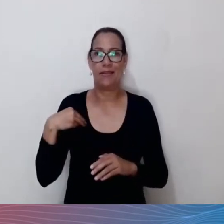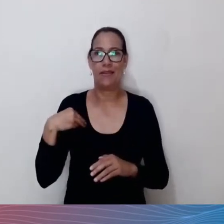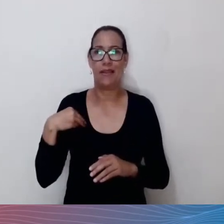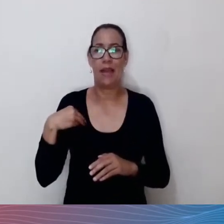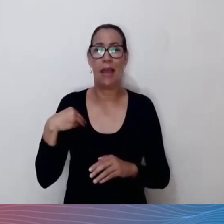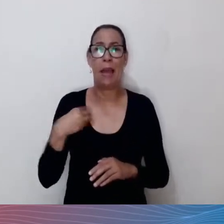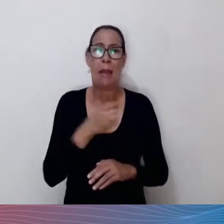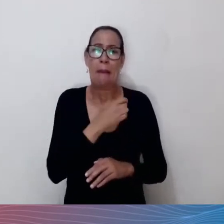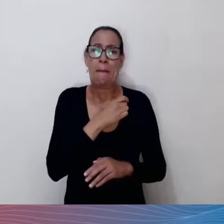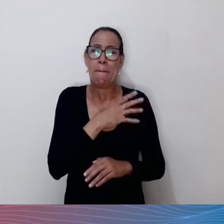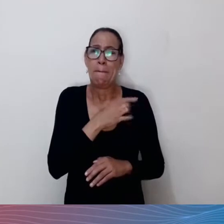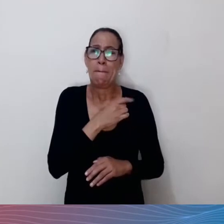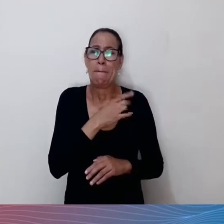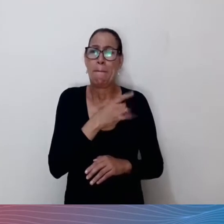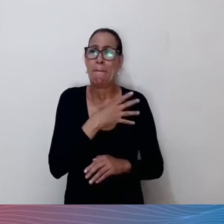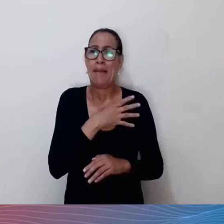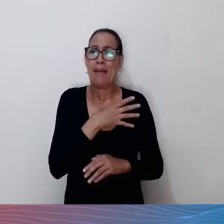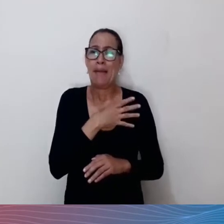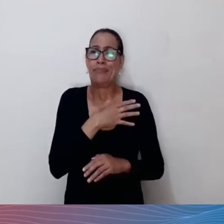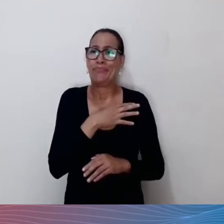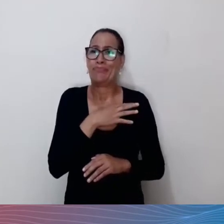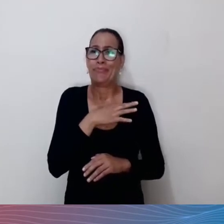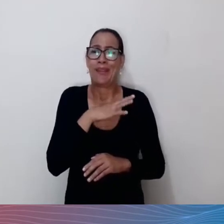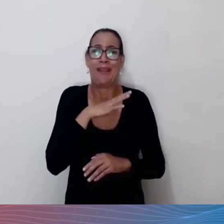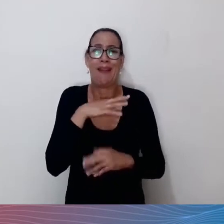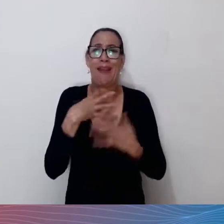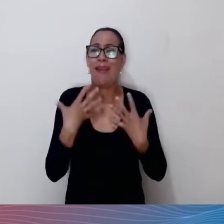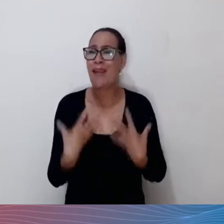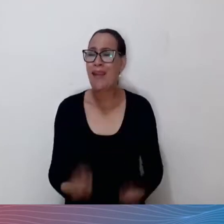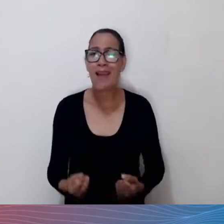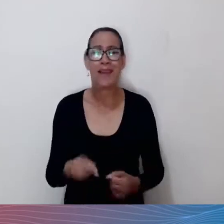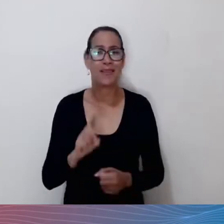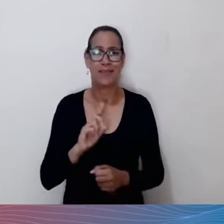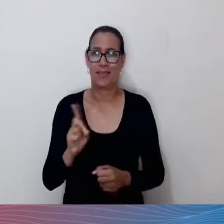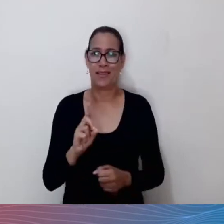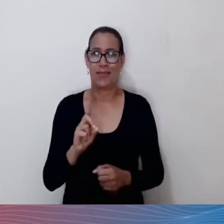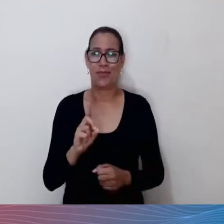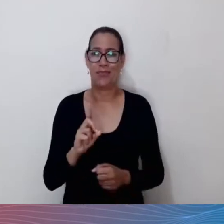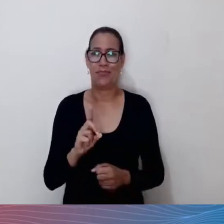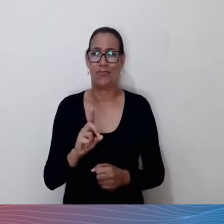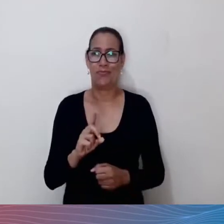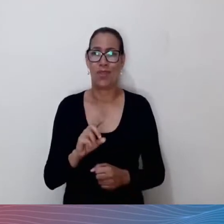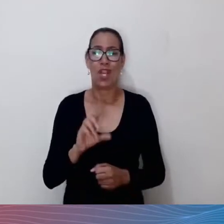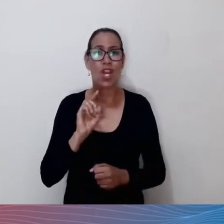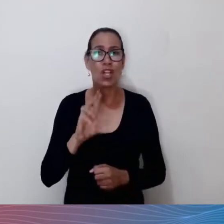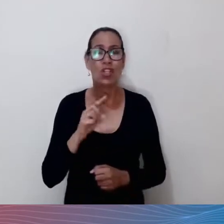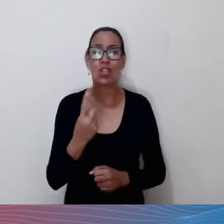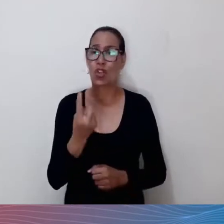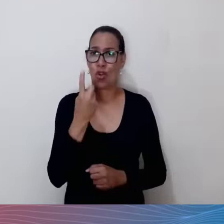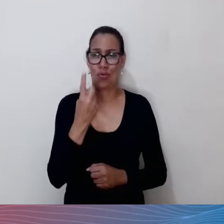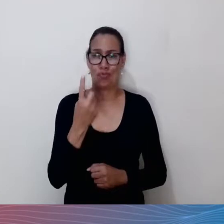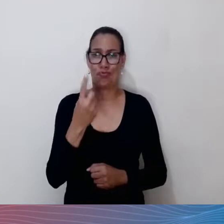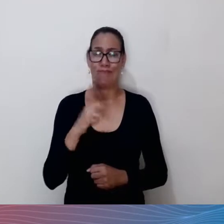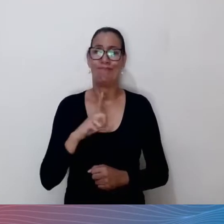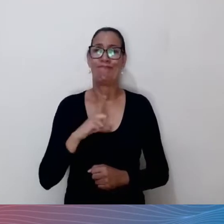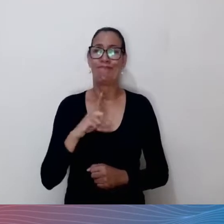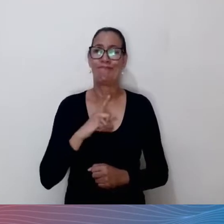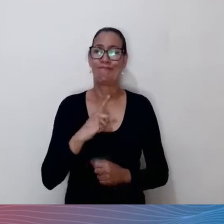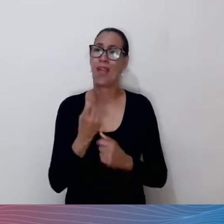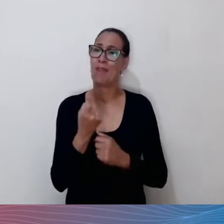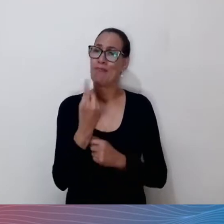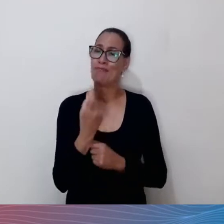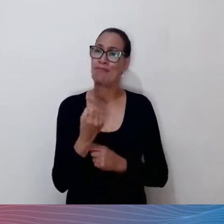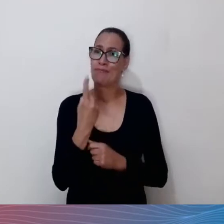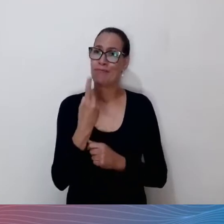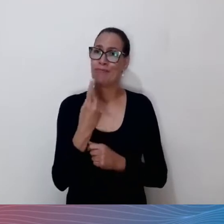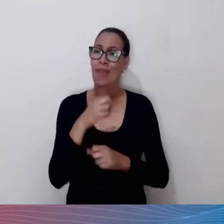Irmãos, nós temos um único ministério. Esse é o nosso ministério, a edificação do corpo de Cristo, né?